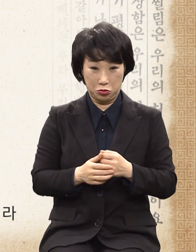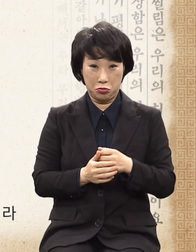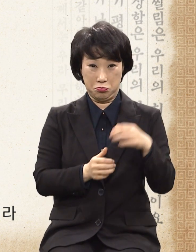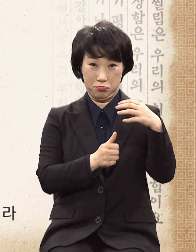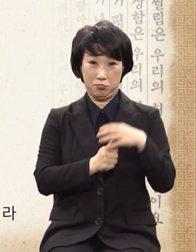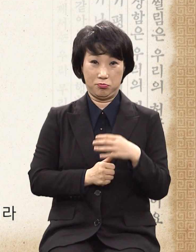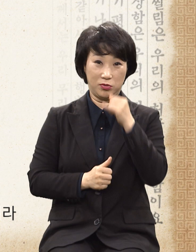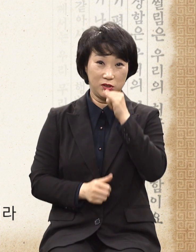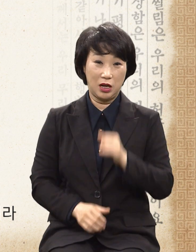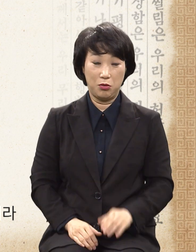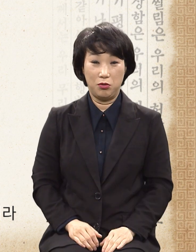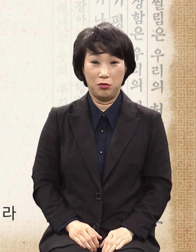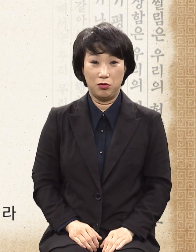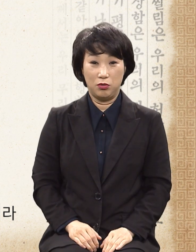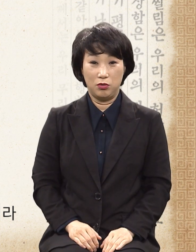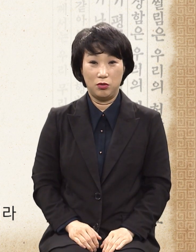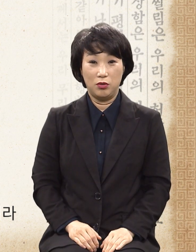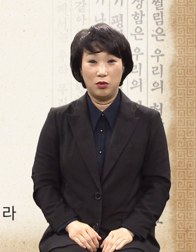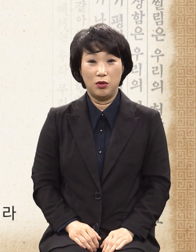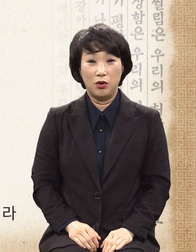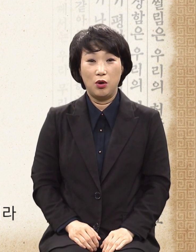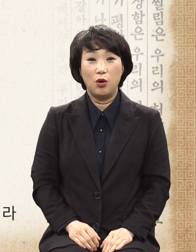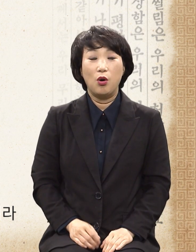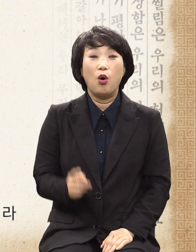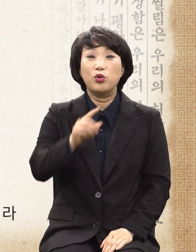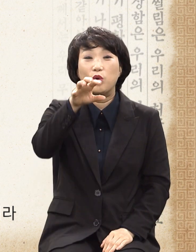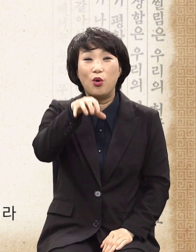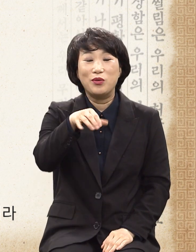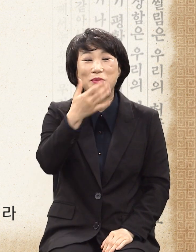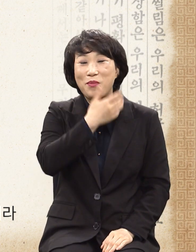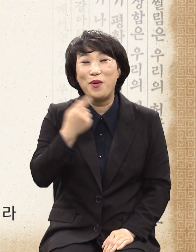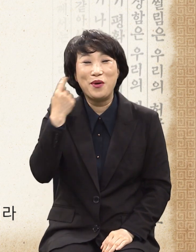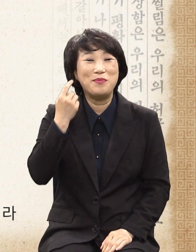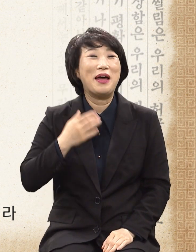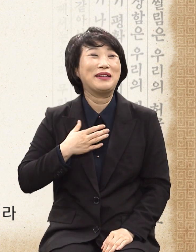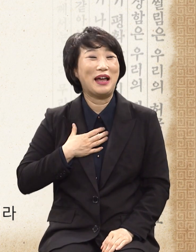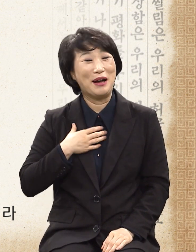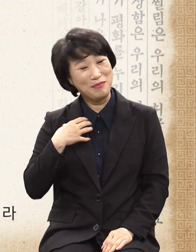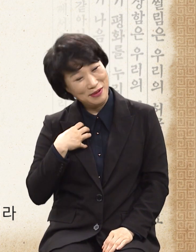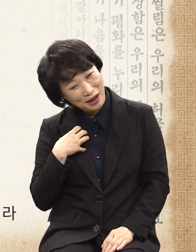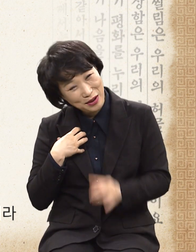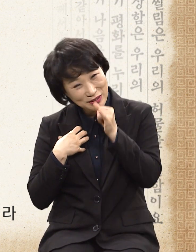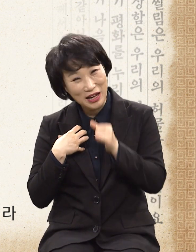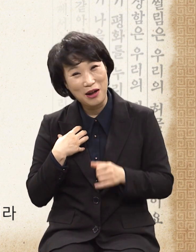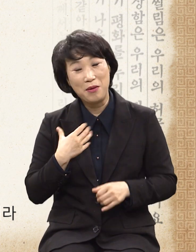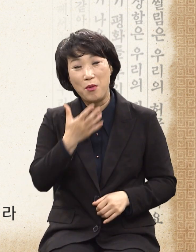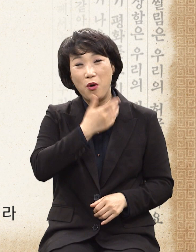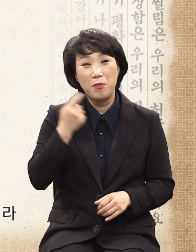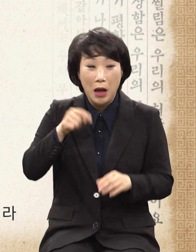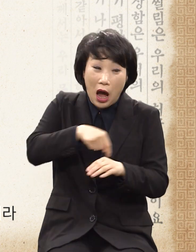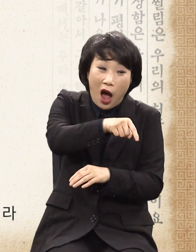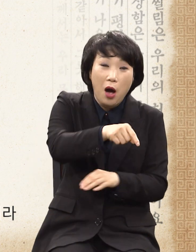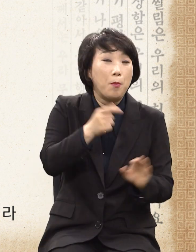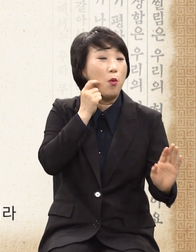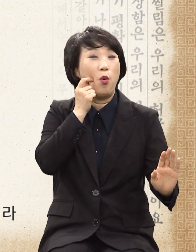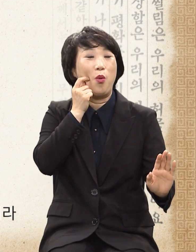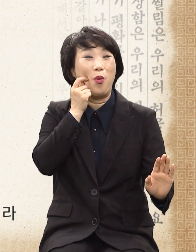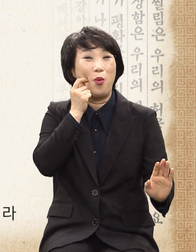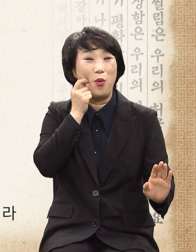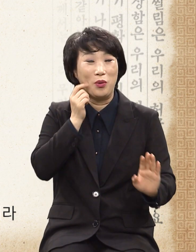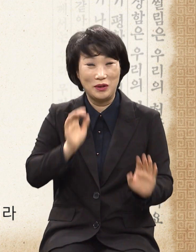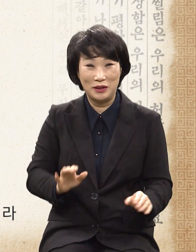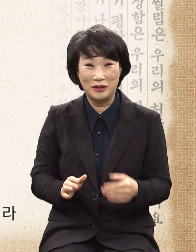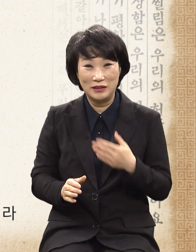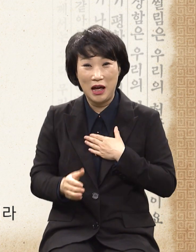결박당한다는 거야. 많은 사람을 얻으려고. 어디에? 복음에 매여. 응? 복음에서 벗어날 수 없다는 거야.